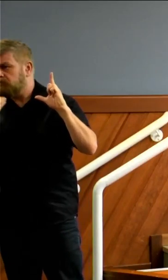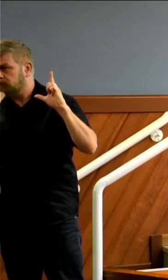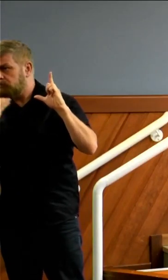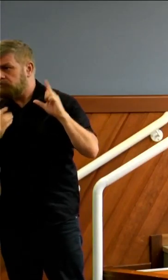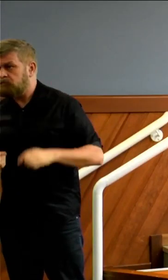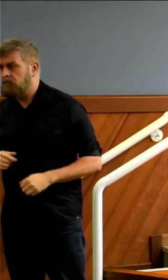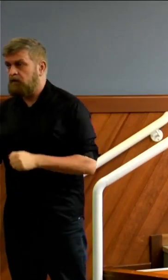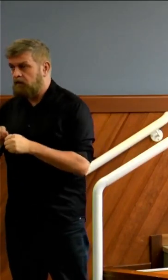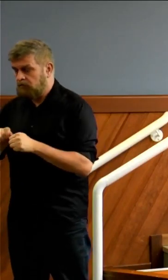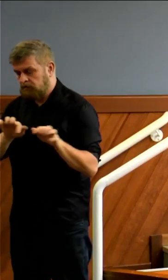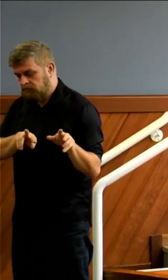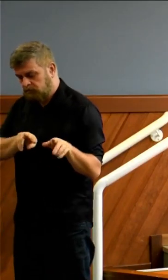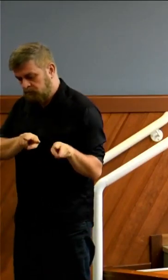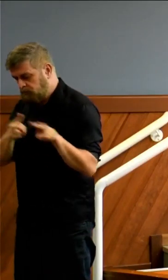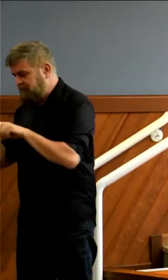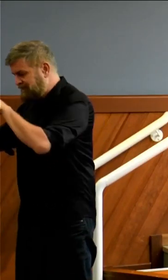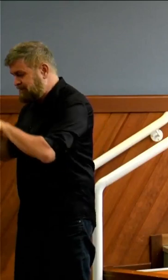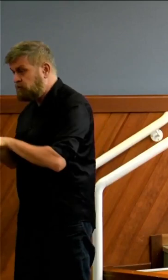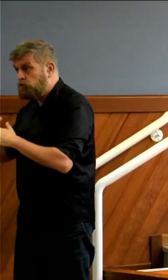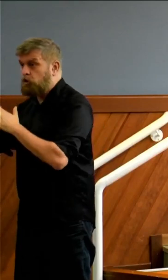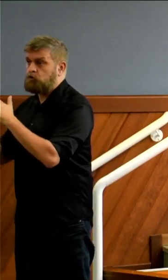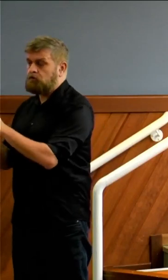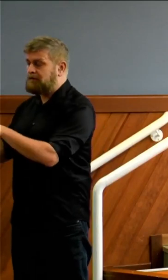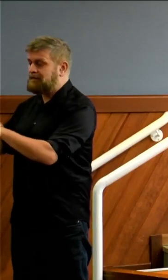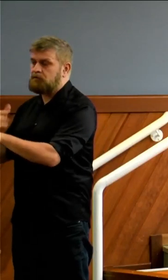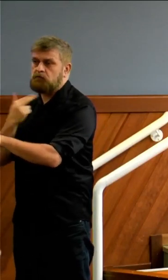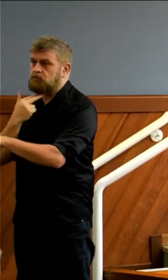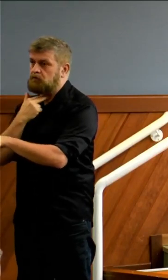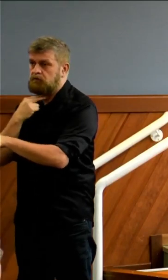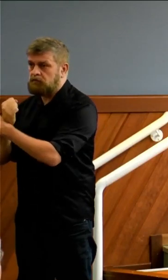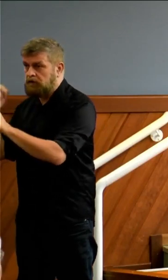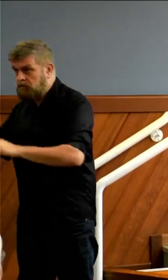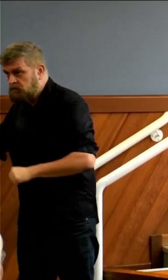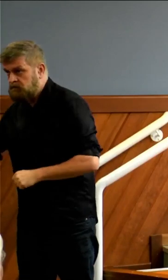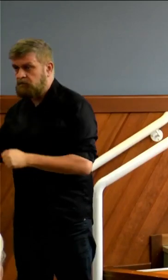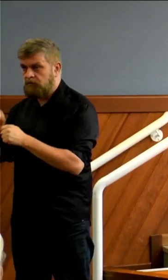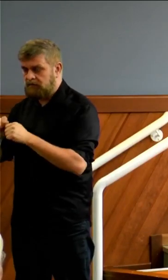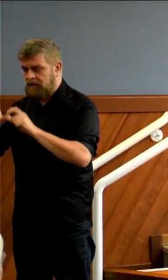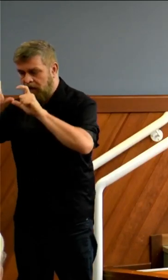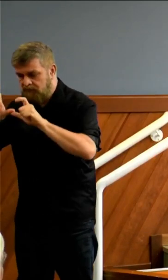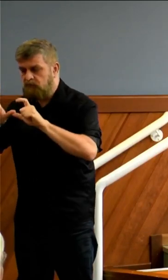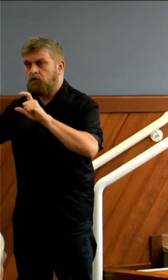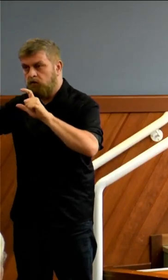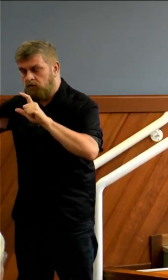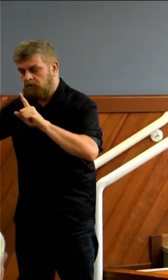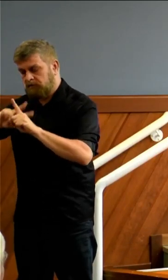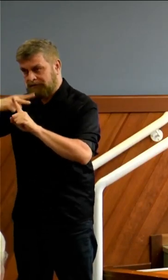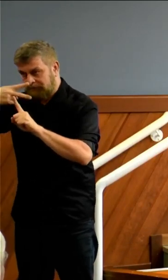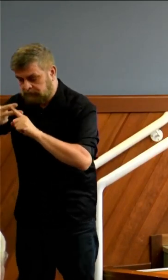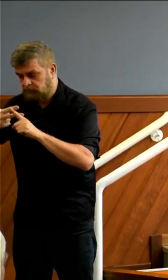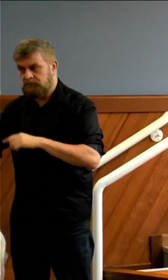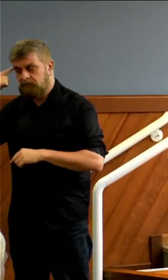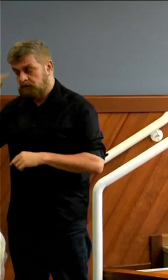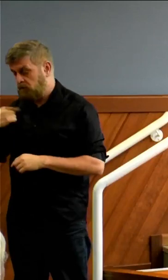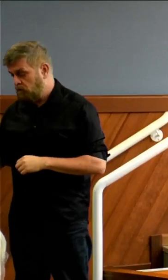momento? Redigitalizou todas as páginas? Não, porque não deu tempo. Mas a gente conseguiu refazer as fotos, pensando que, quando